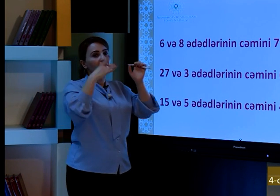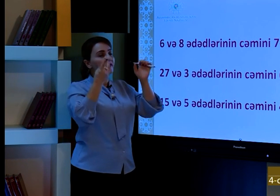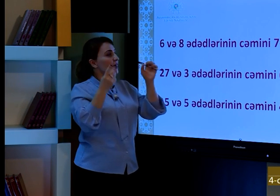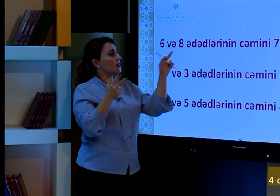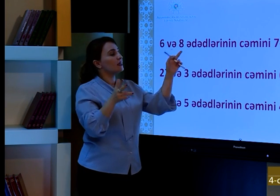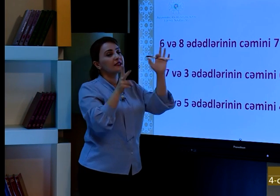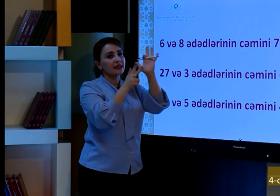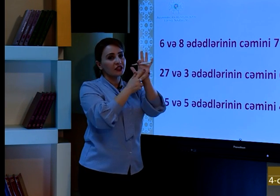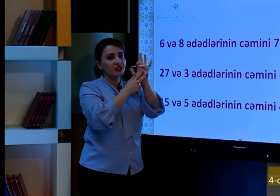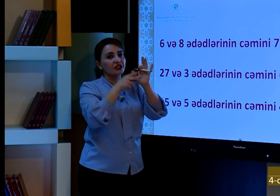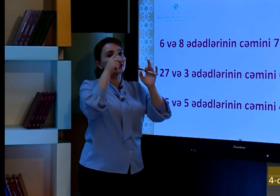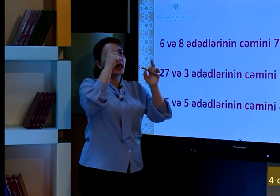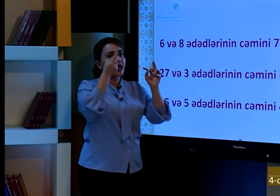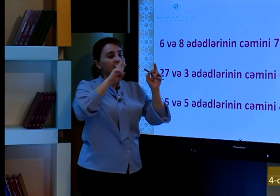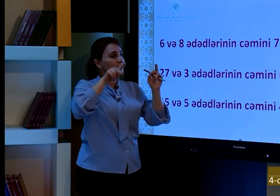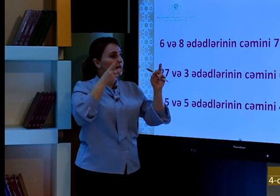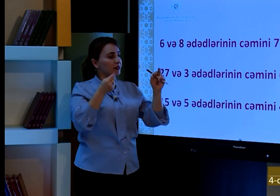və 8 ədədlərinin